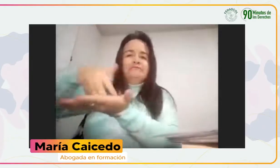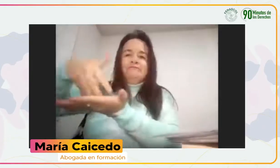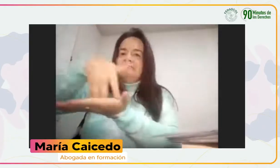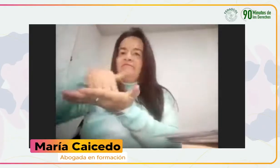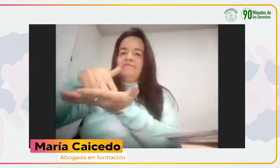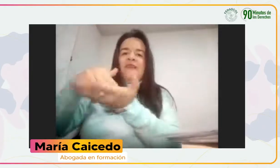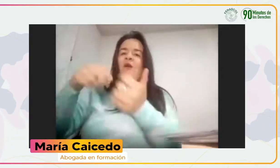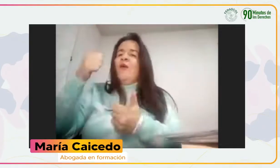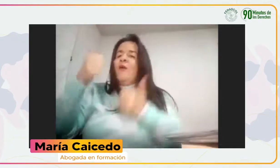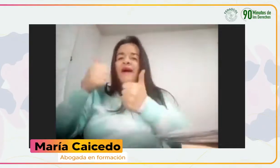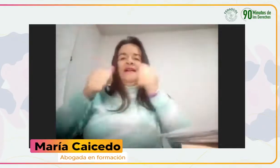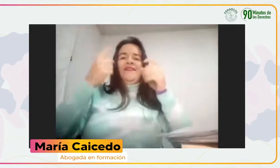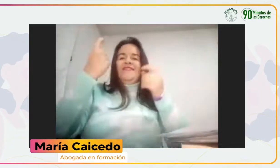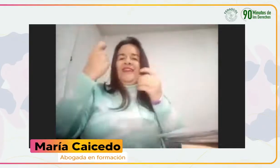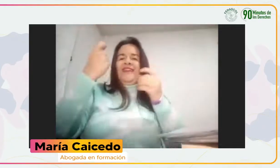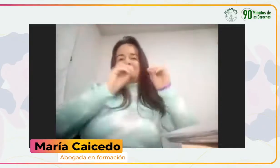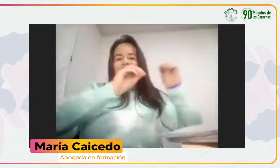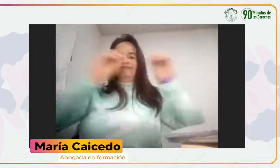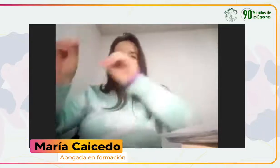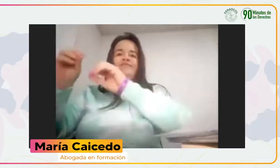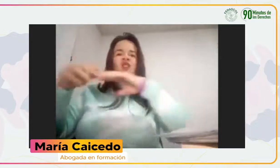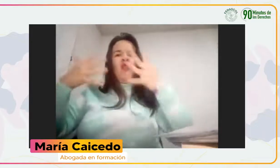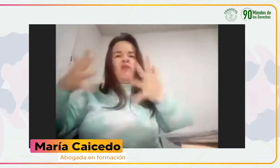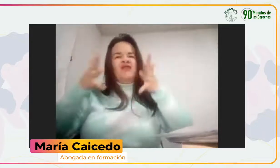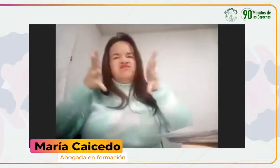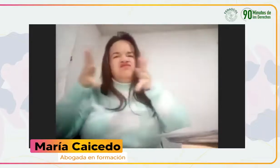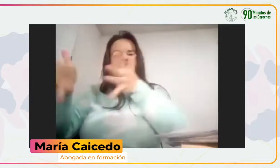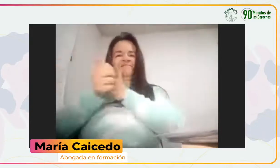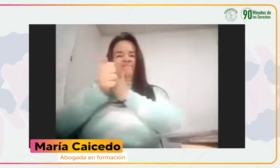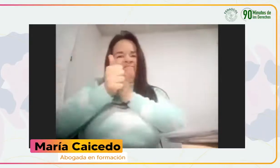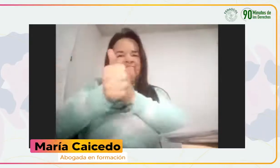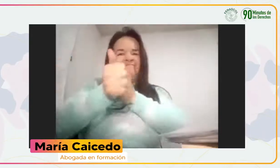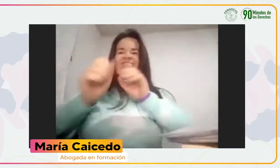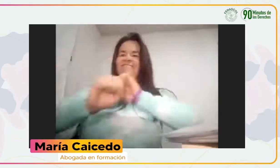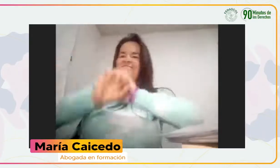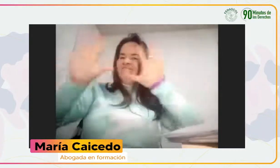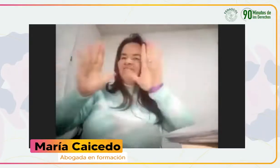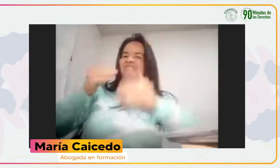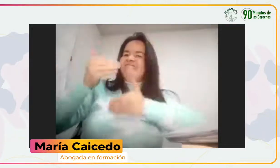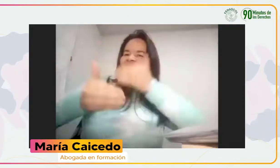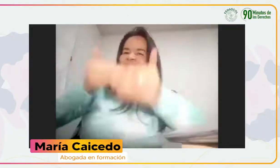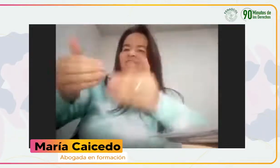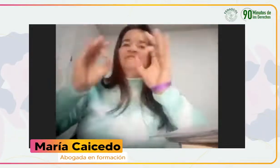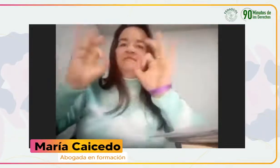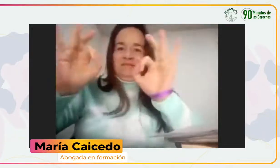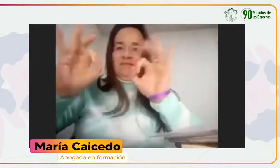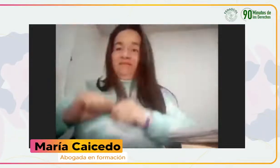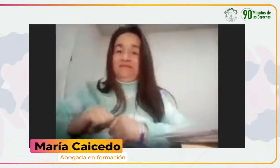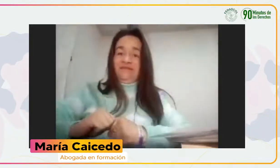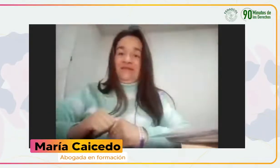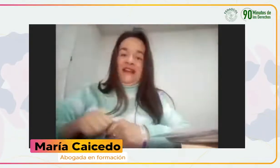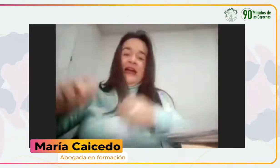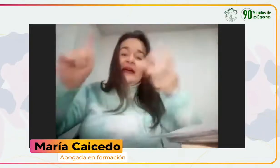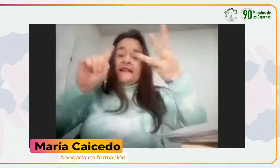como ciudadano, realmente encontramos muchas falencias y la falta de capacitación, de orientación, de